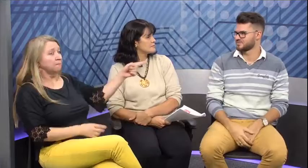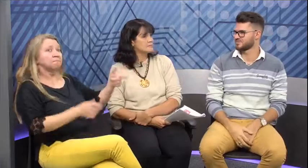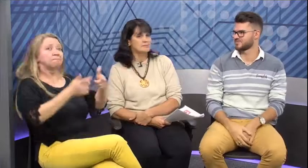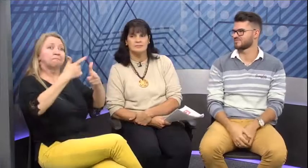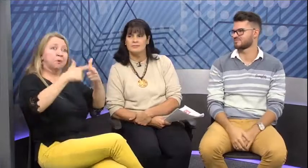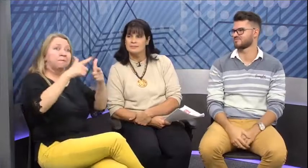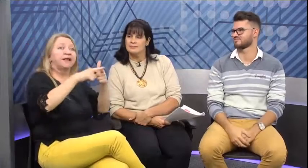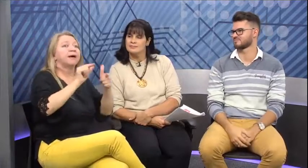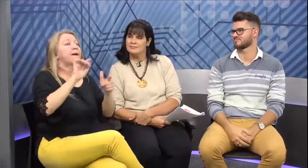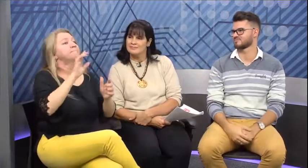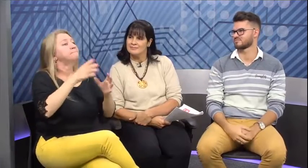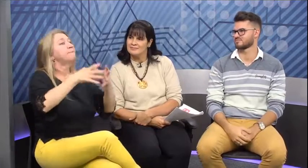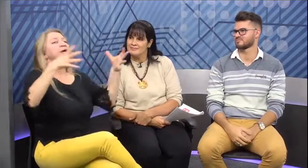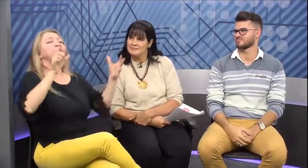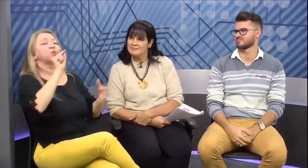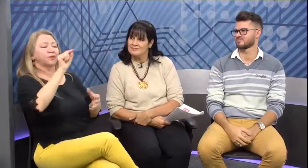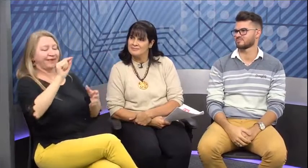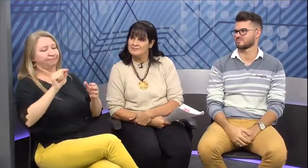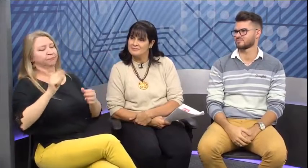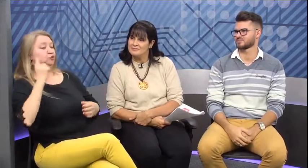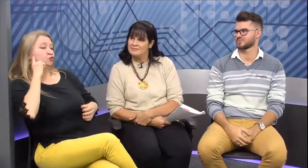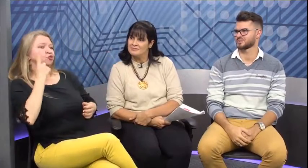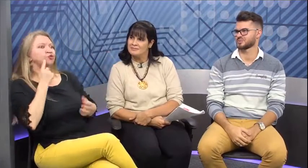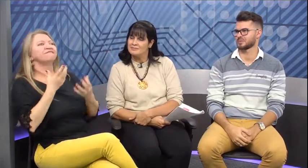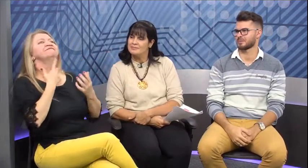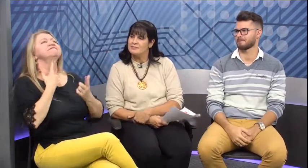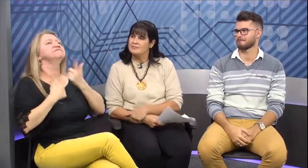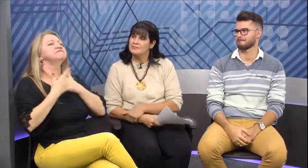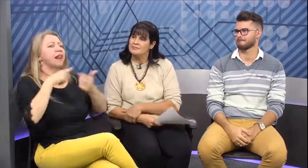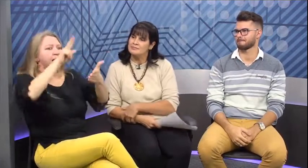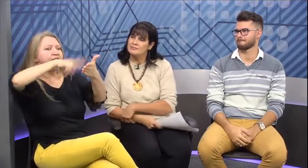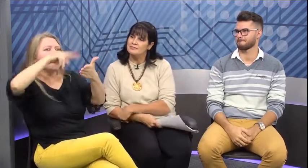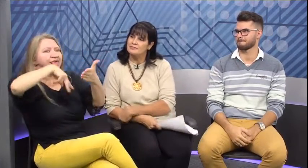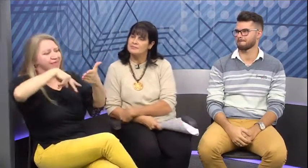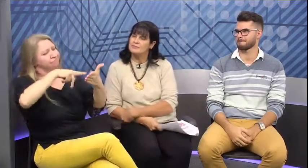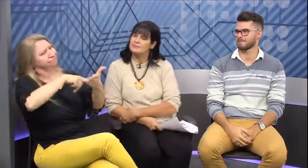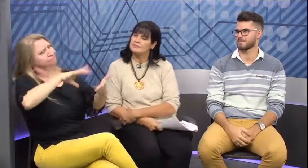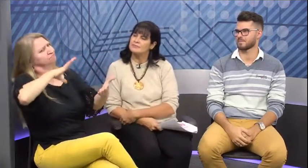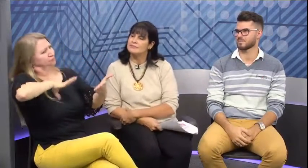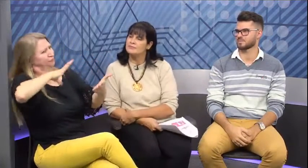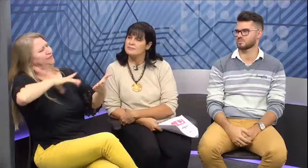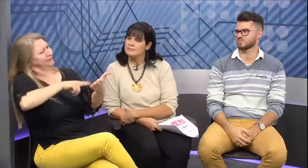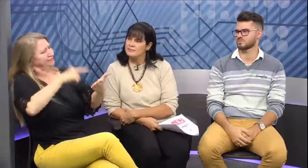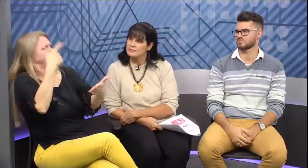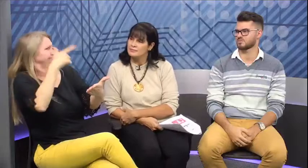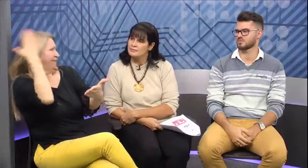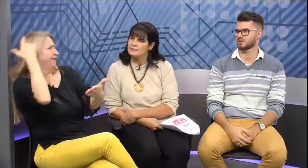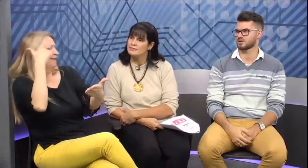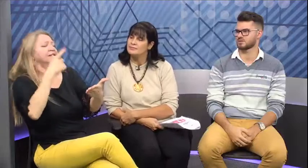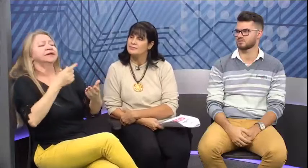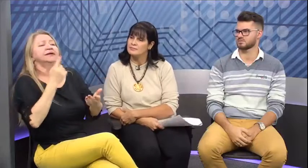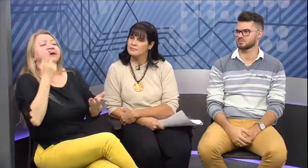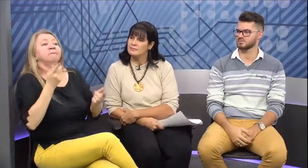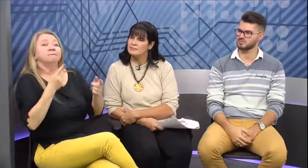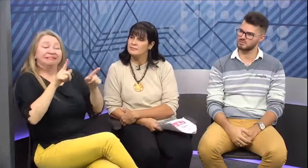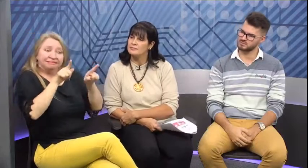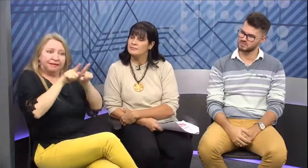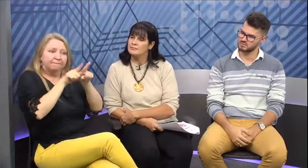surda, ela é muito importante. O grande problema, o que é? É que, às vezes, os surdos, eles querem, né, ler a língua portuguesa, às